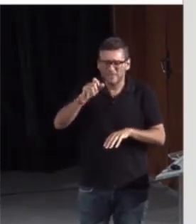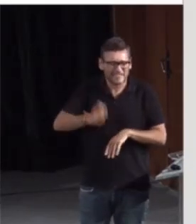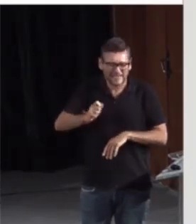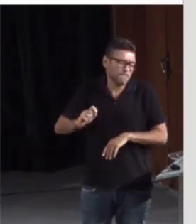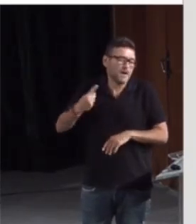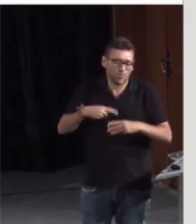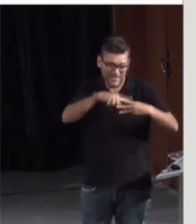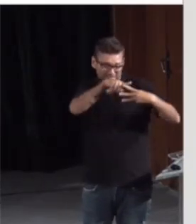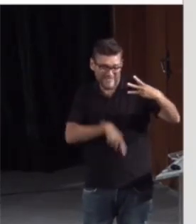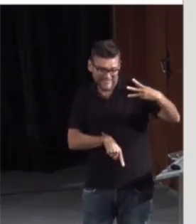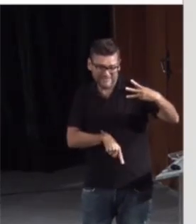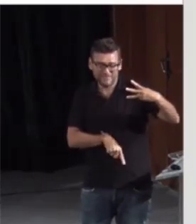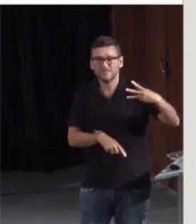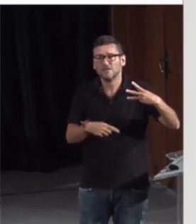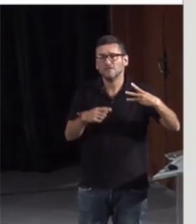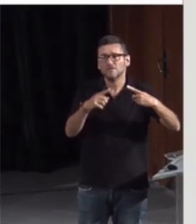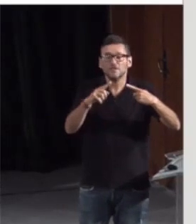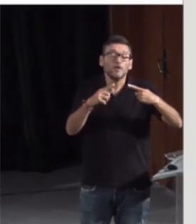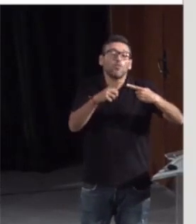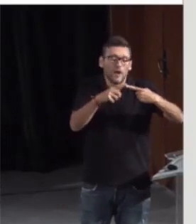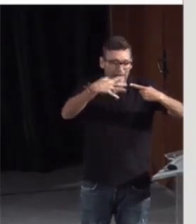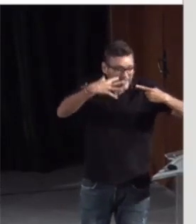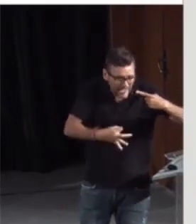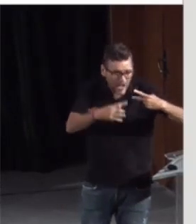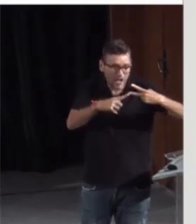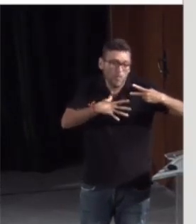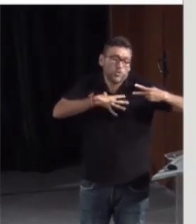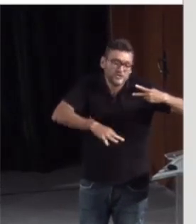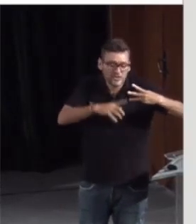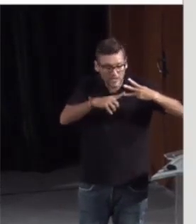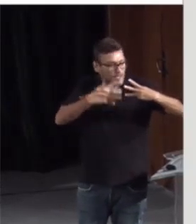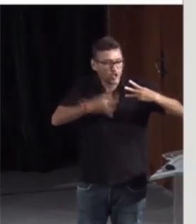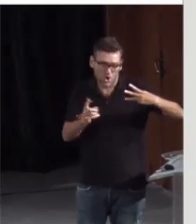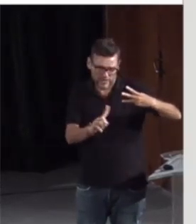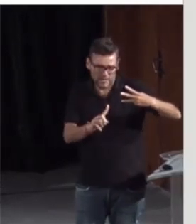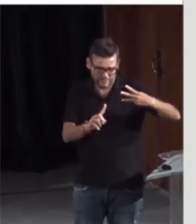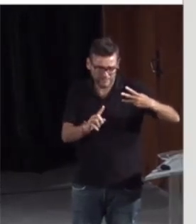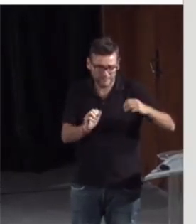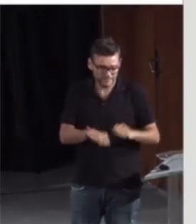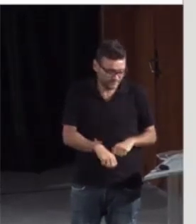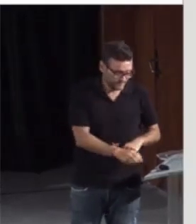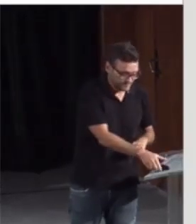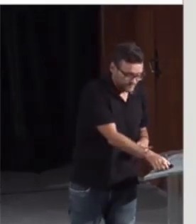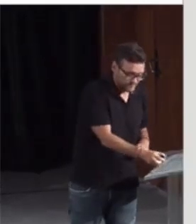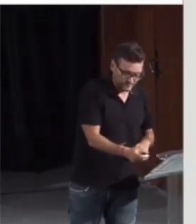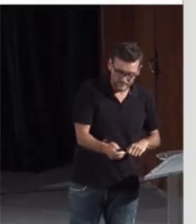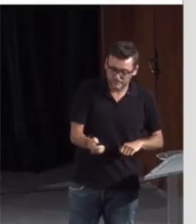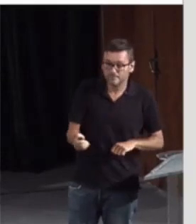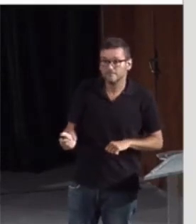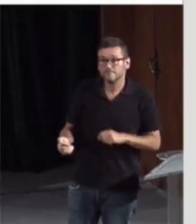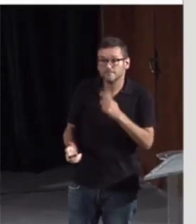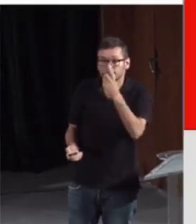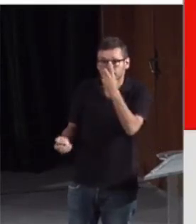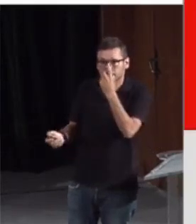una referencia a una dicotomía. Pero la mayoría coinciden en que se da una tricotomía que es la real, la irreal o la